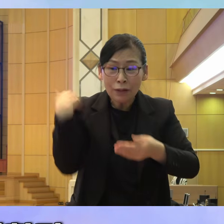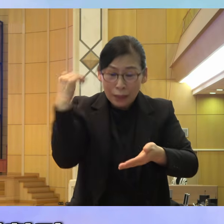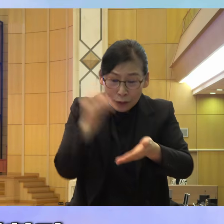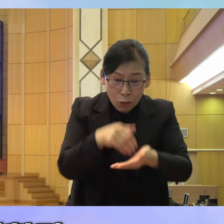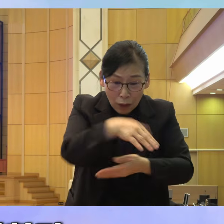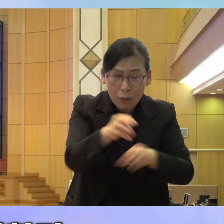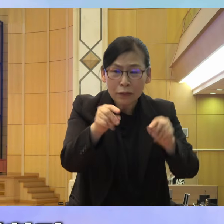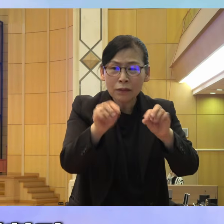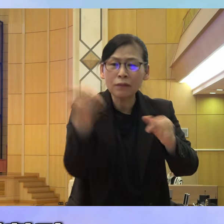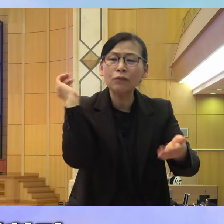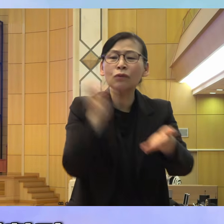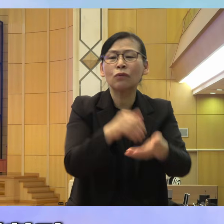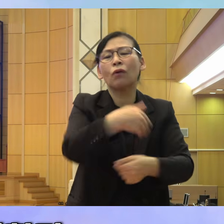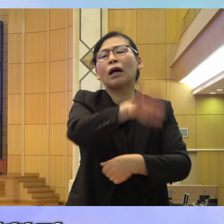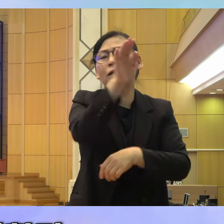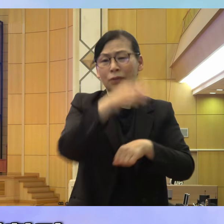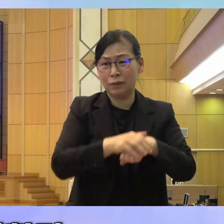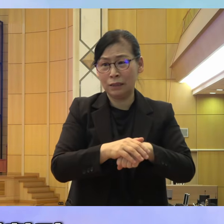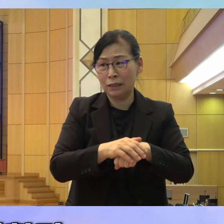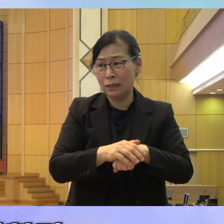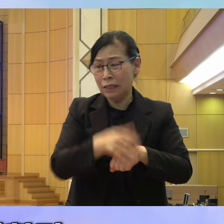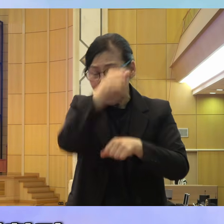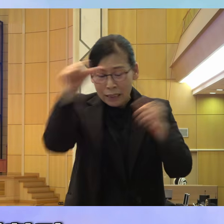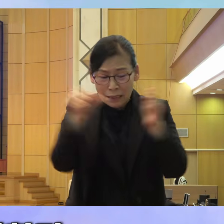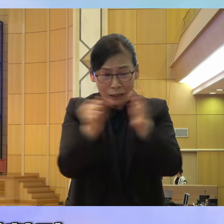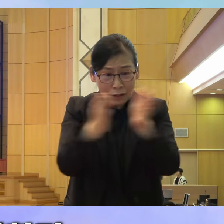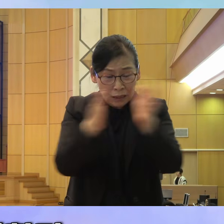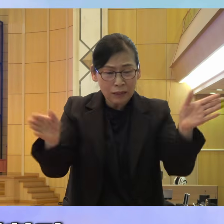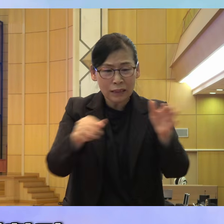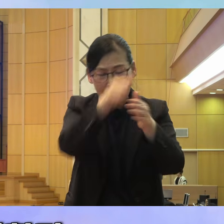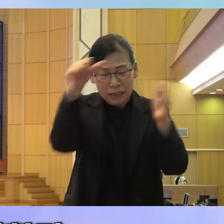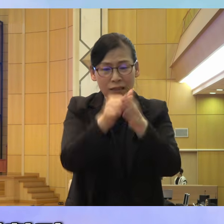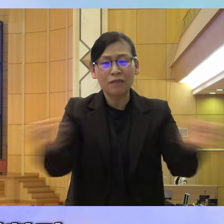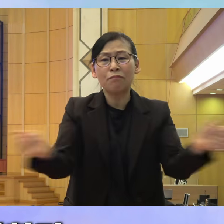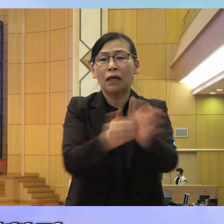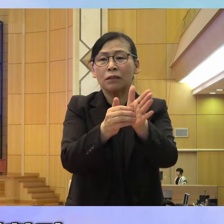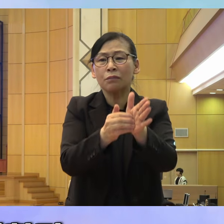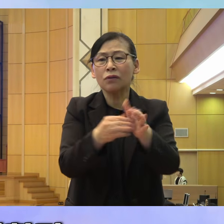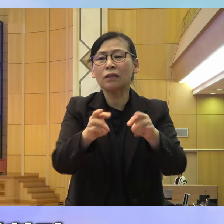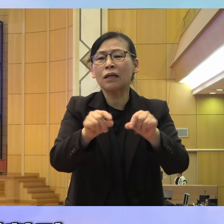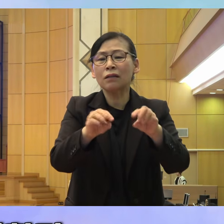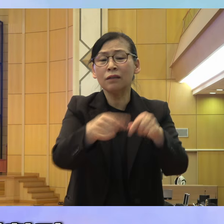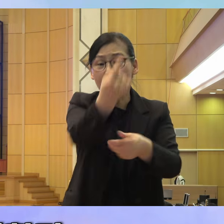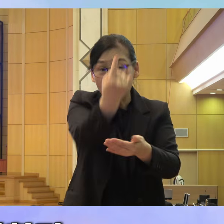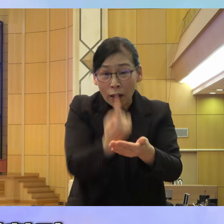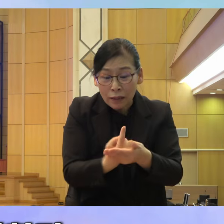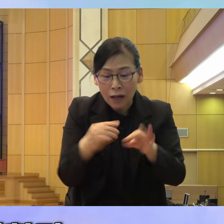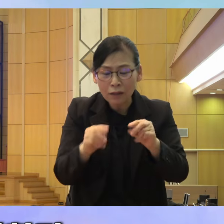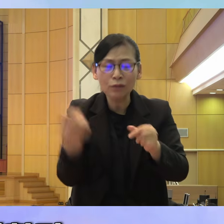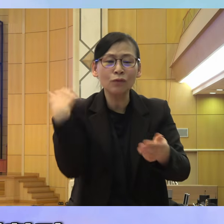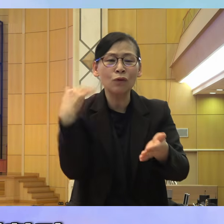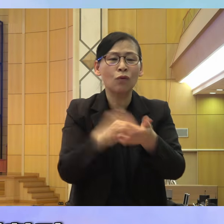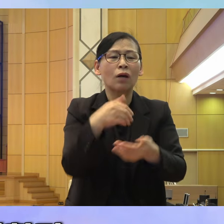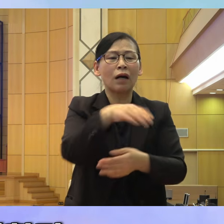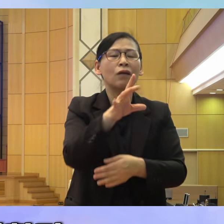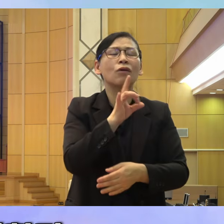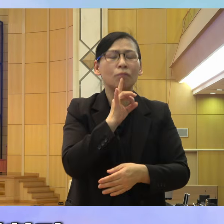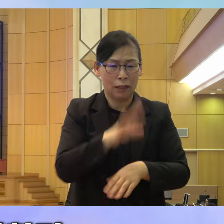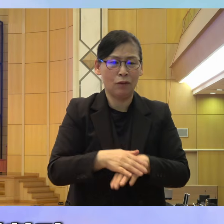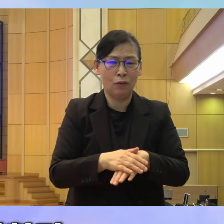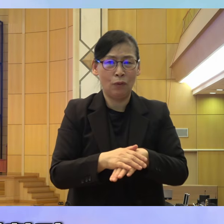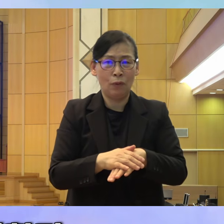바로 인생의 시작했다가 인생을 마치면 그냥 흙에서 왔다가 흙으로 돌아가는